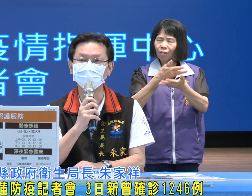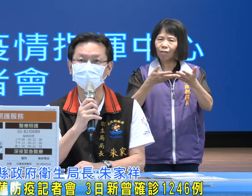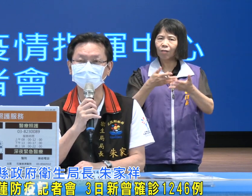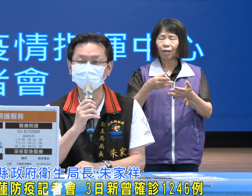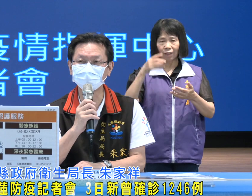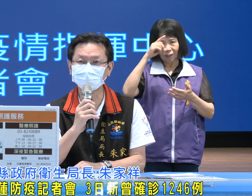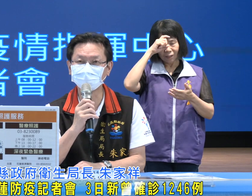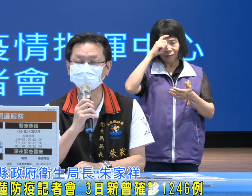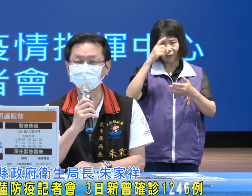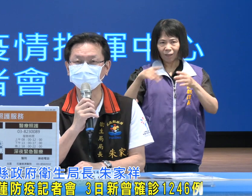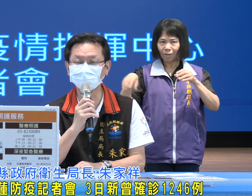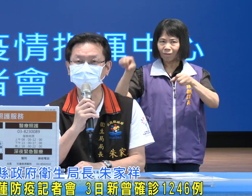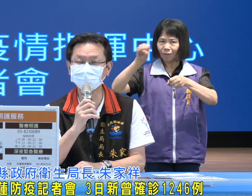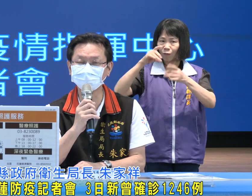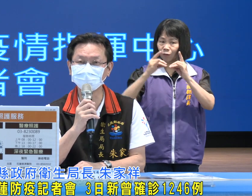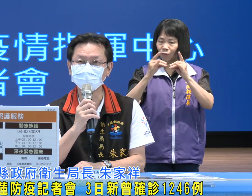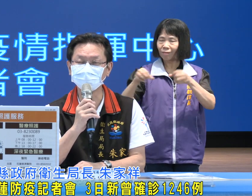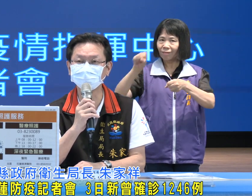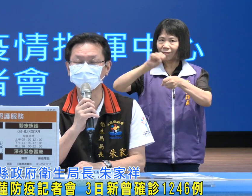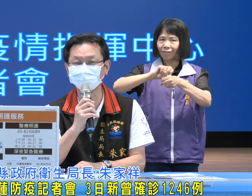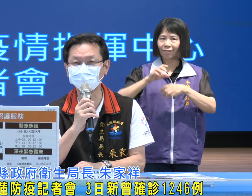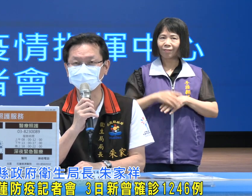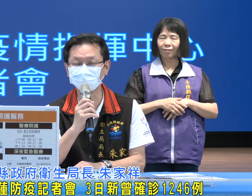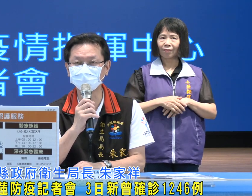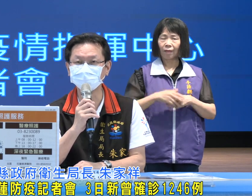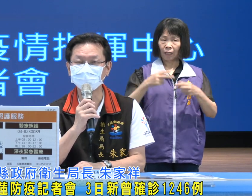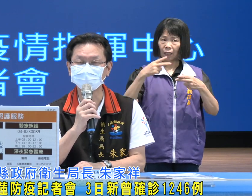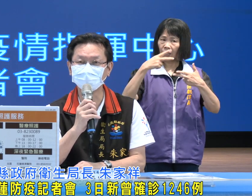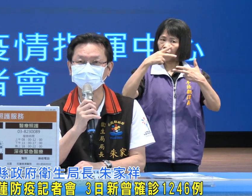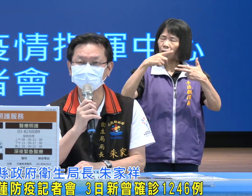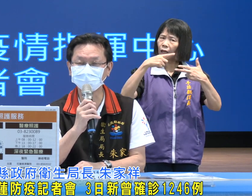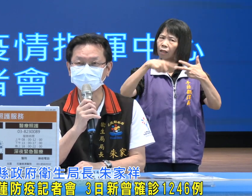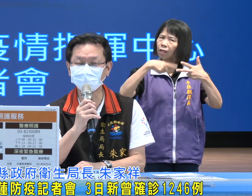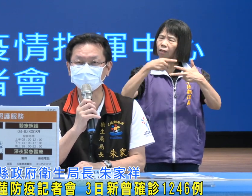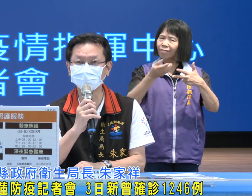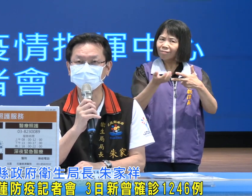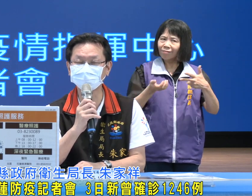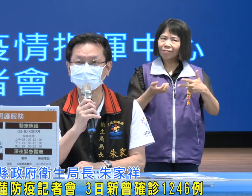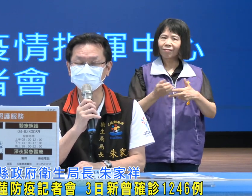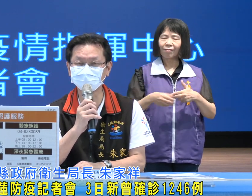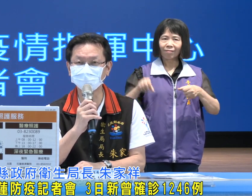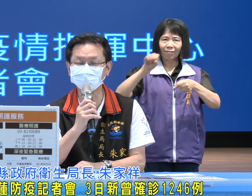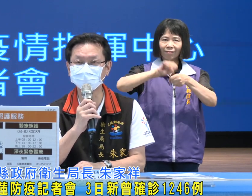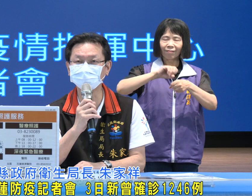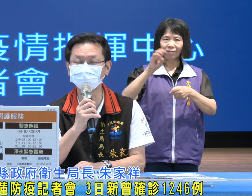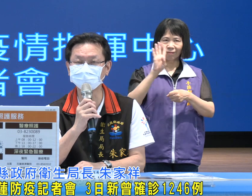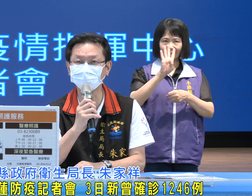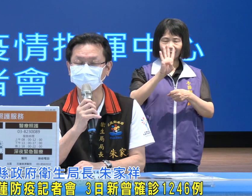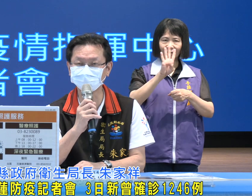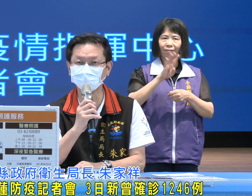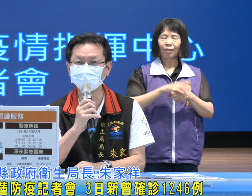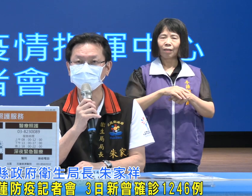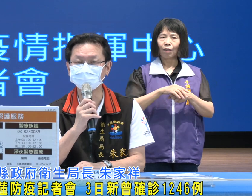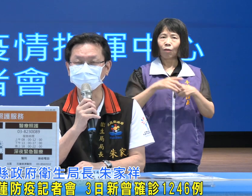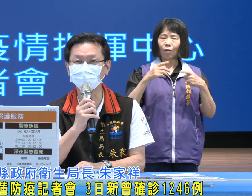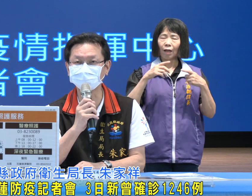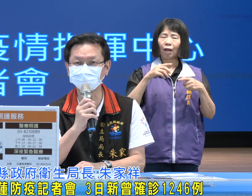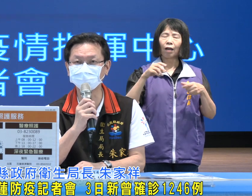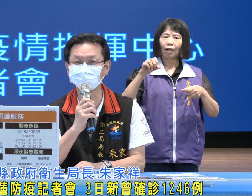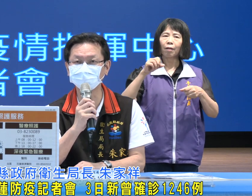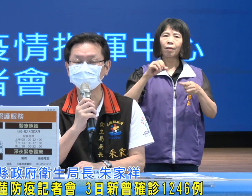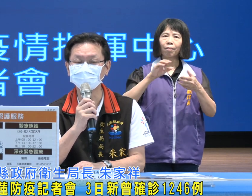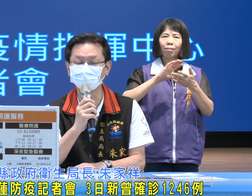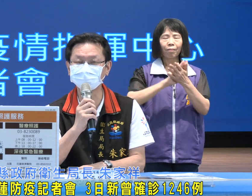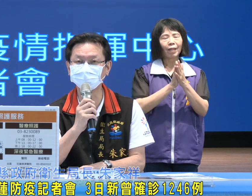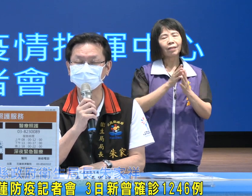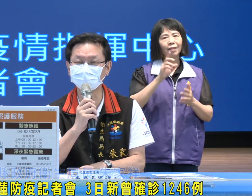以呢他在应该是一个多礼拜前就增加了，由4床变成16床，增加了